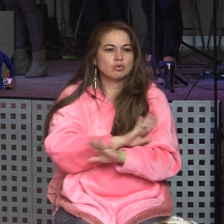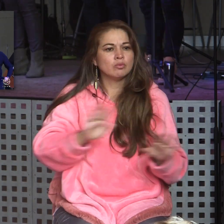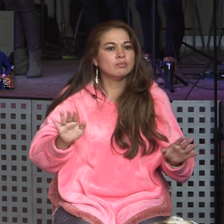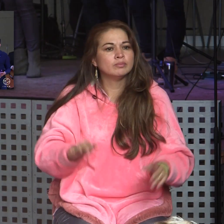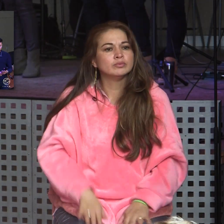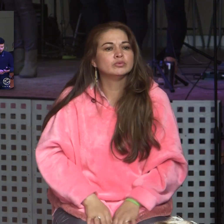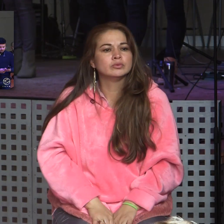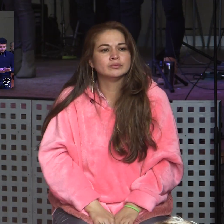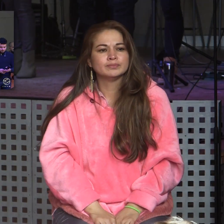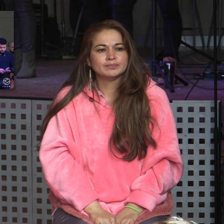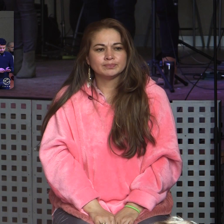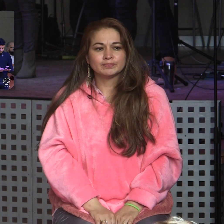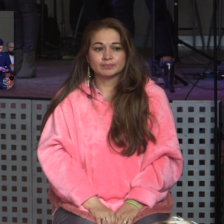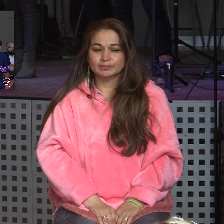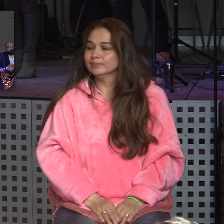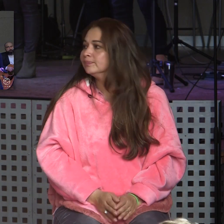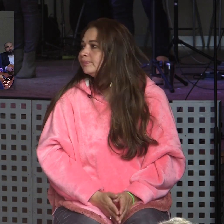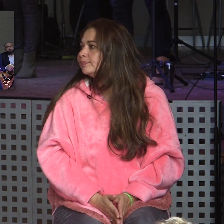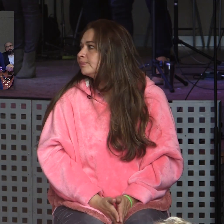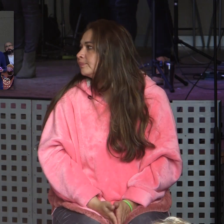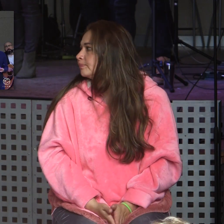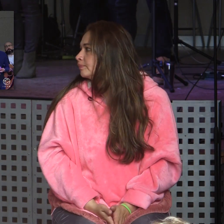Qué bueno.